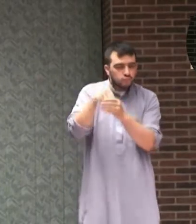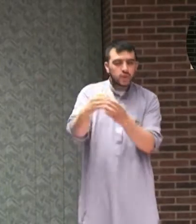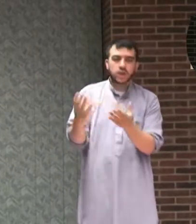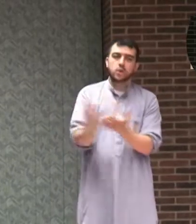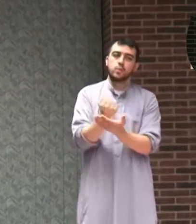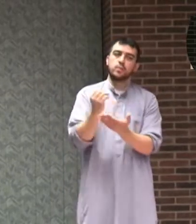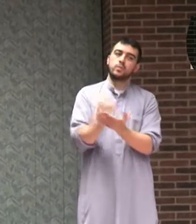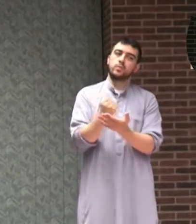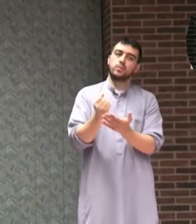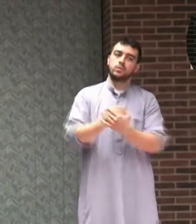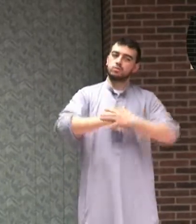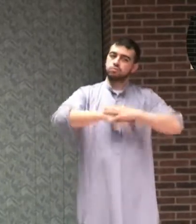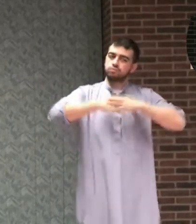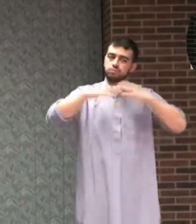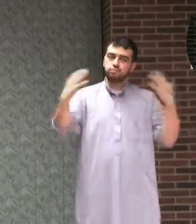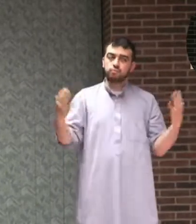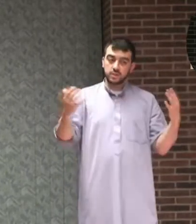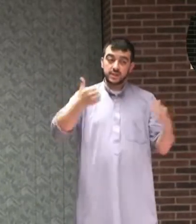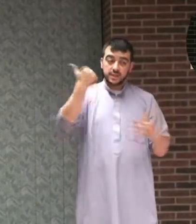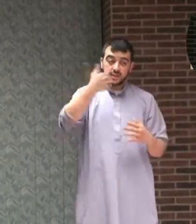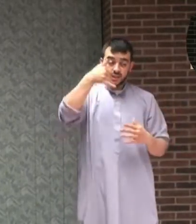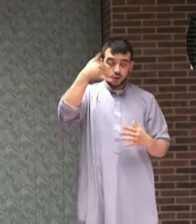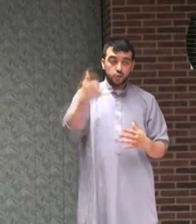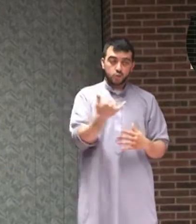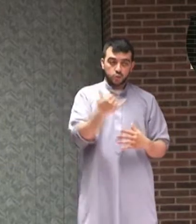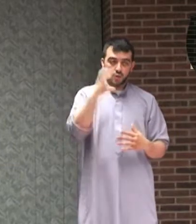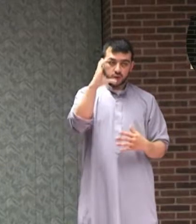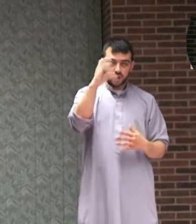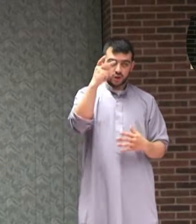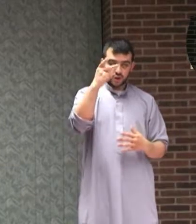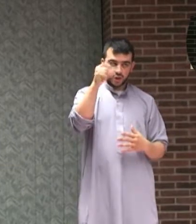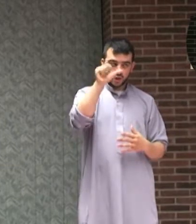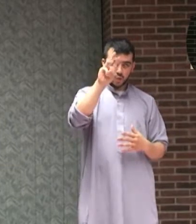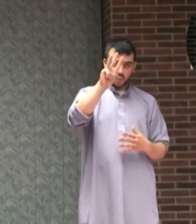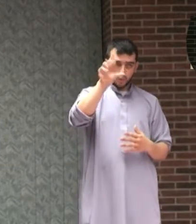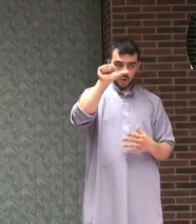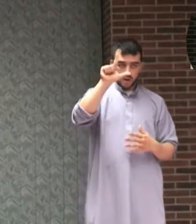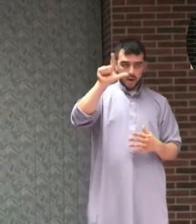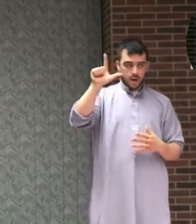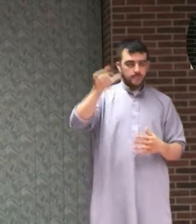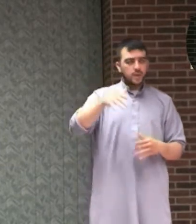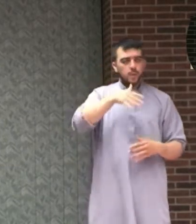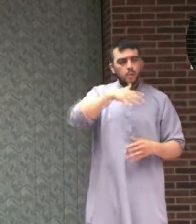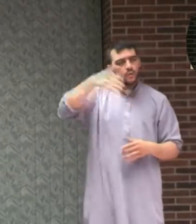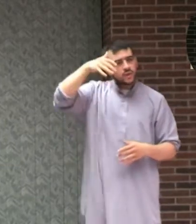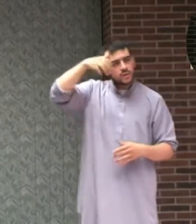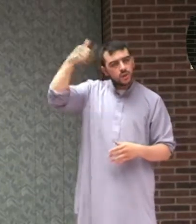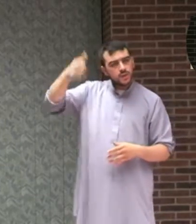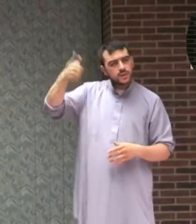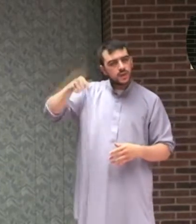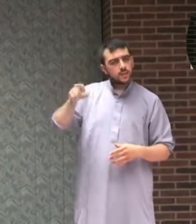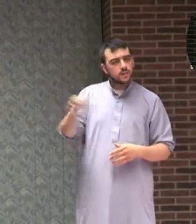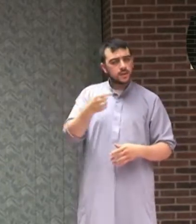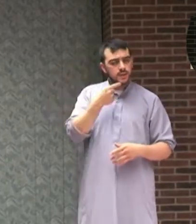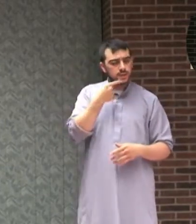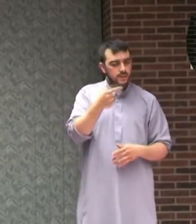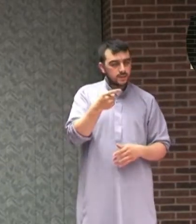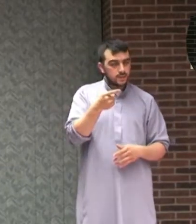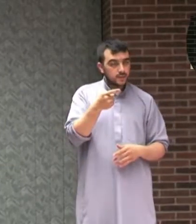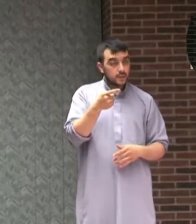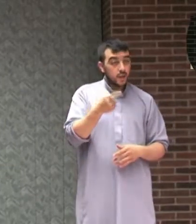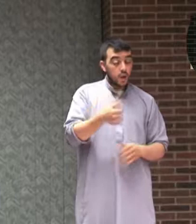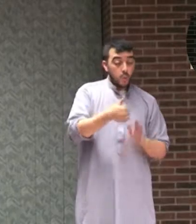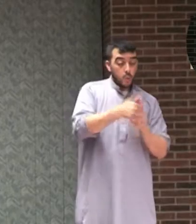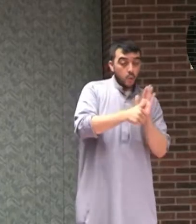adonner parce qu'il y a un mérite exceptionnel dans ces six jours-là. Vous savez que le prophète, alayhi salatu wassalam, nous enseigne, il nous